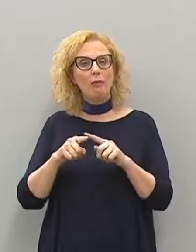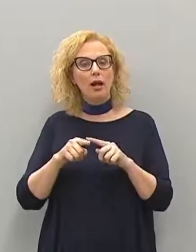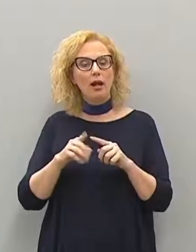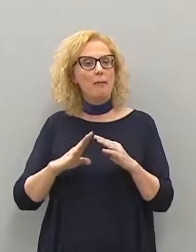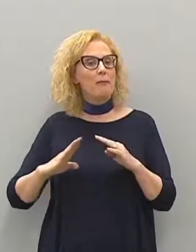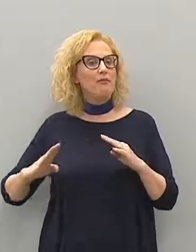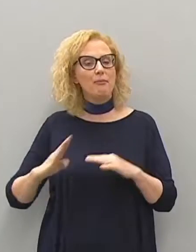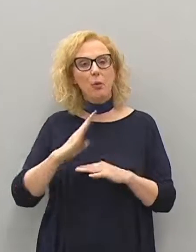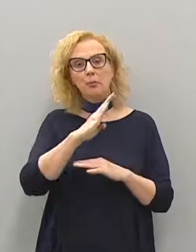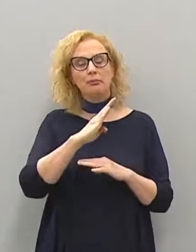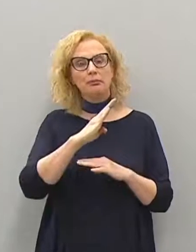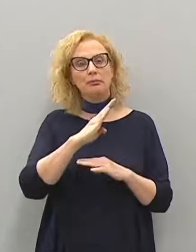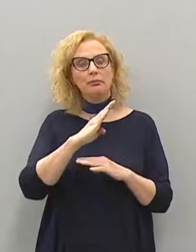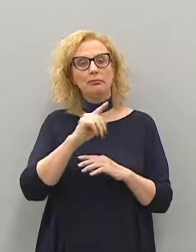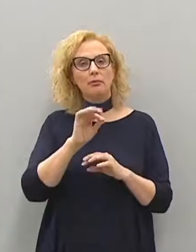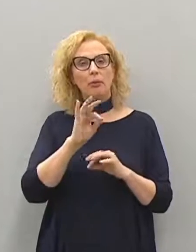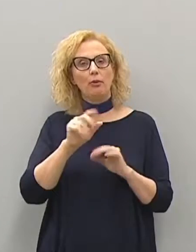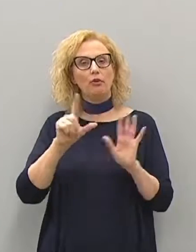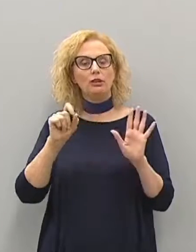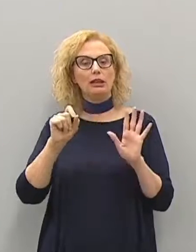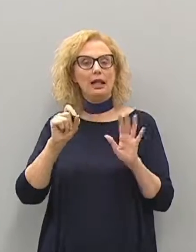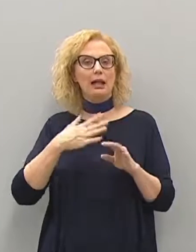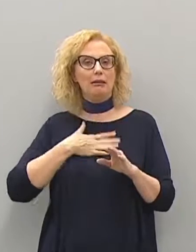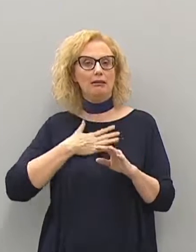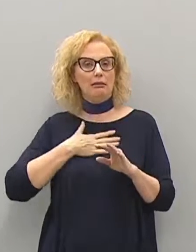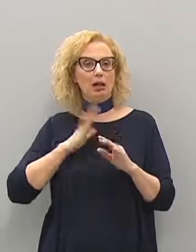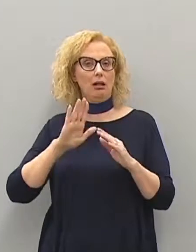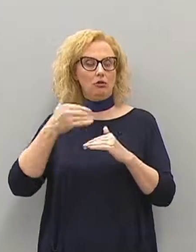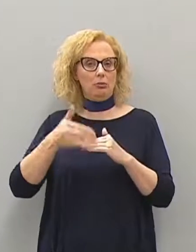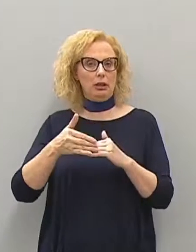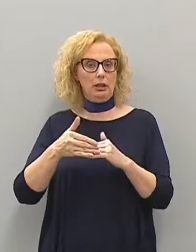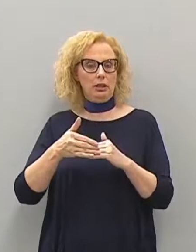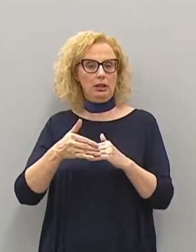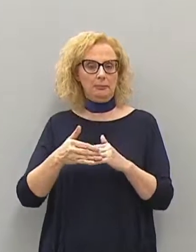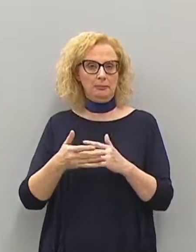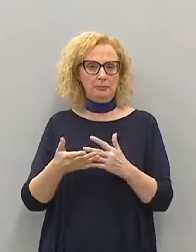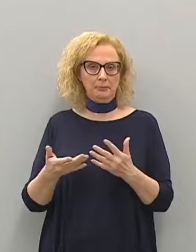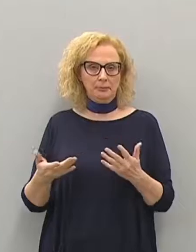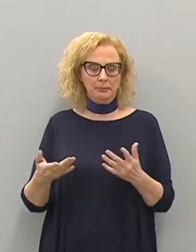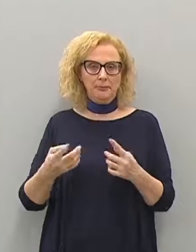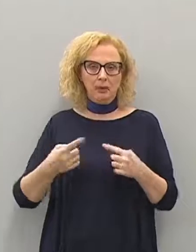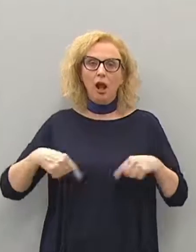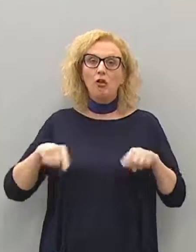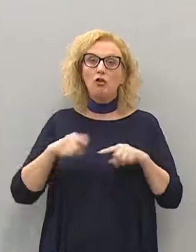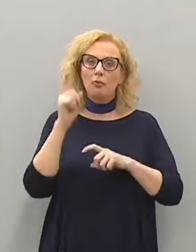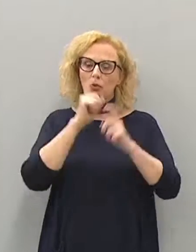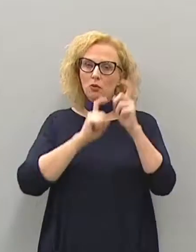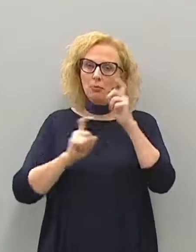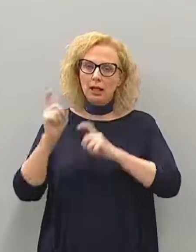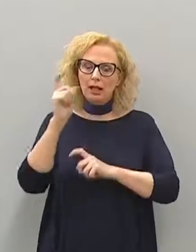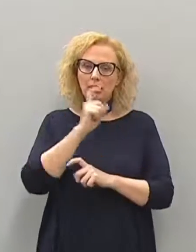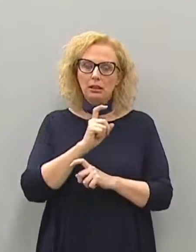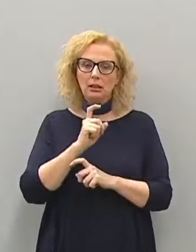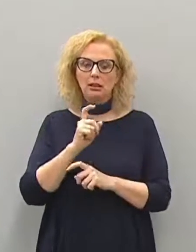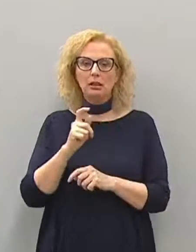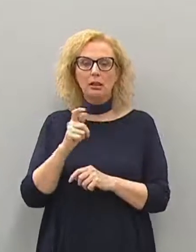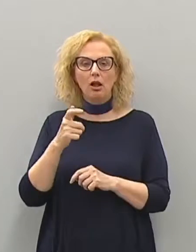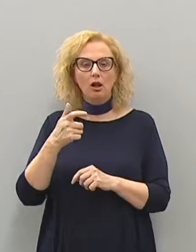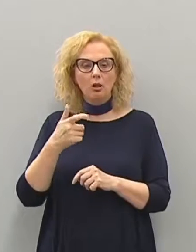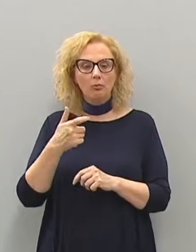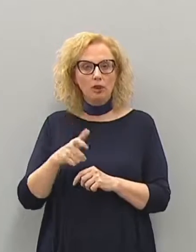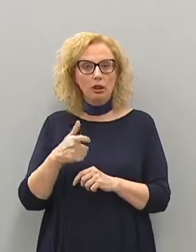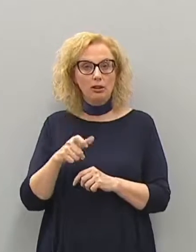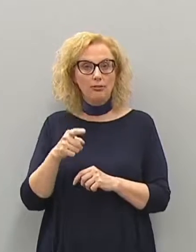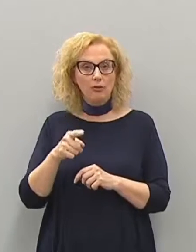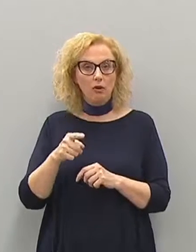contagiati fra gli over 70 questo ci preoccupa molto perché ciò vuol dire che essendoci un bacio tra gli